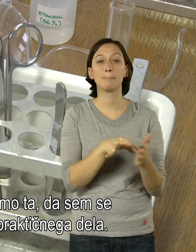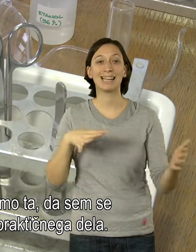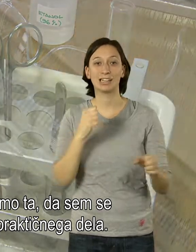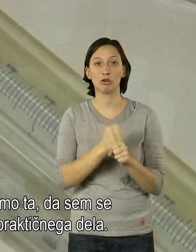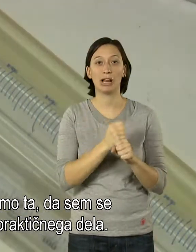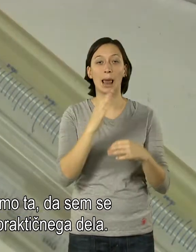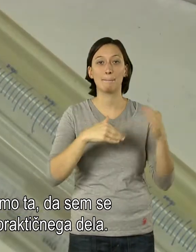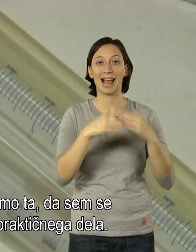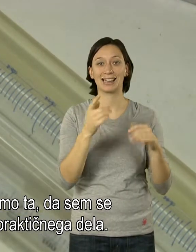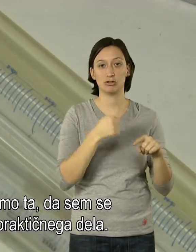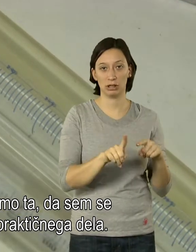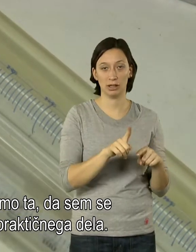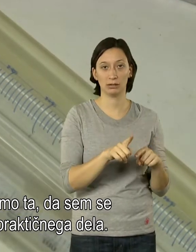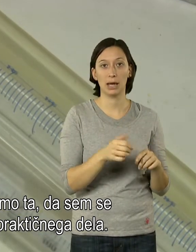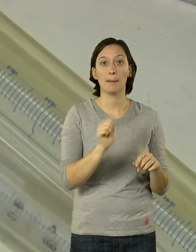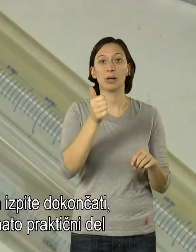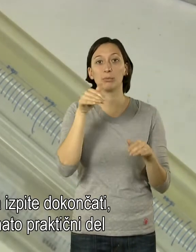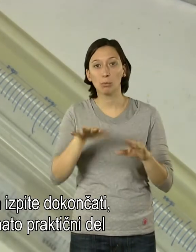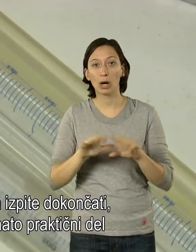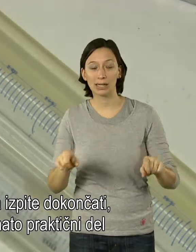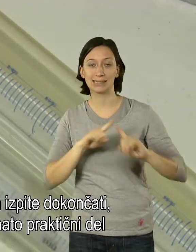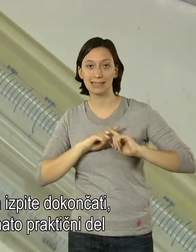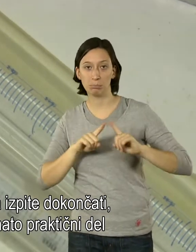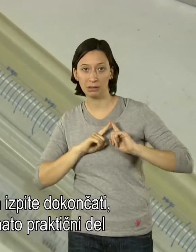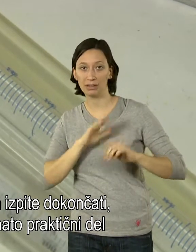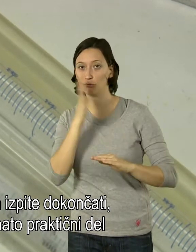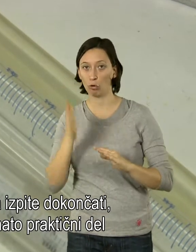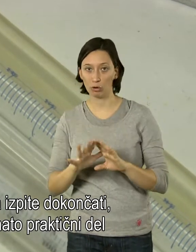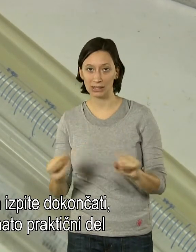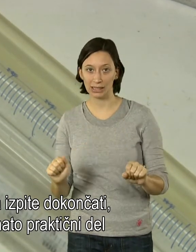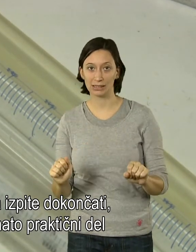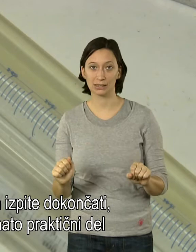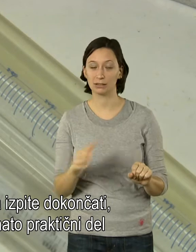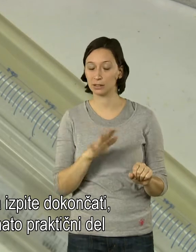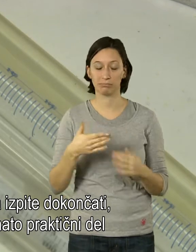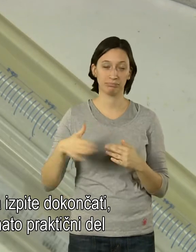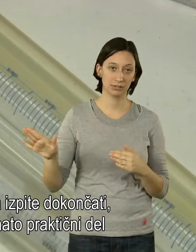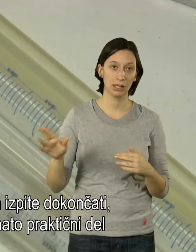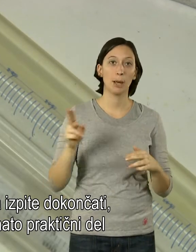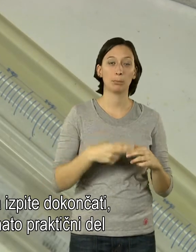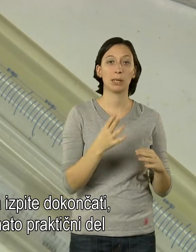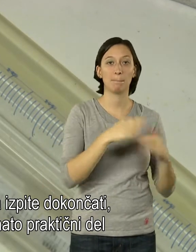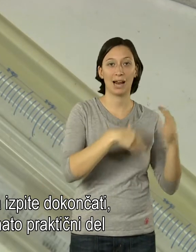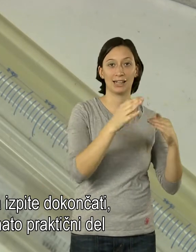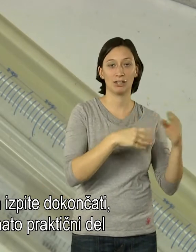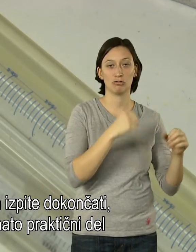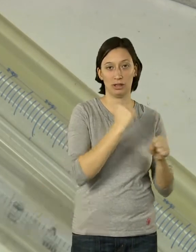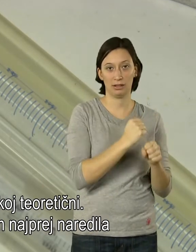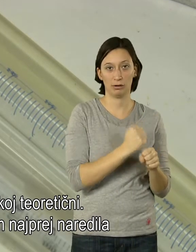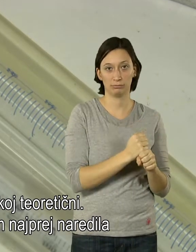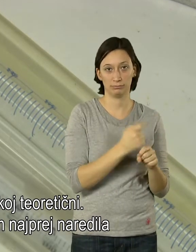prezgodaj lotila praktičnega dela. Najprej bi mogla izpite dokončati, torej vse opraviti in potem praktični